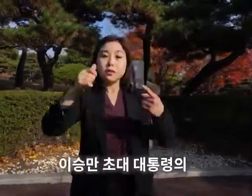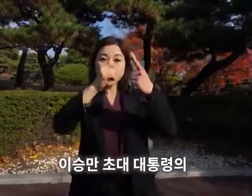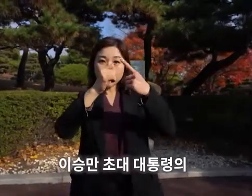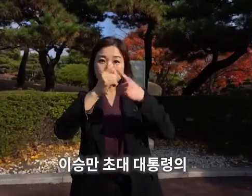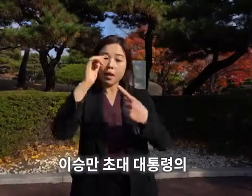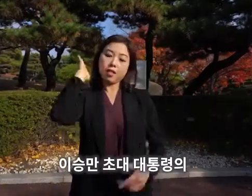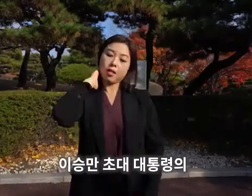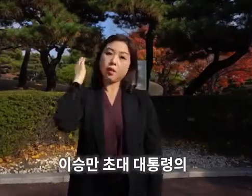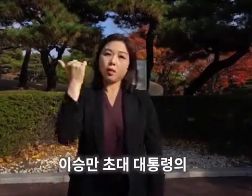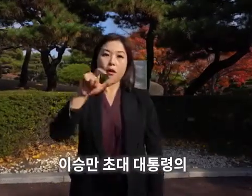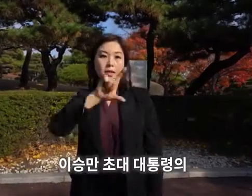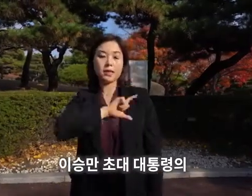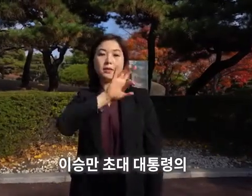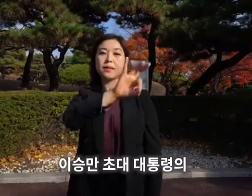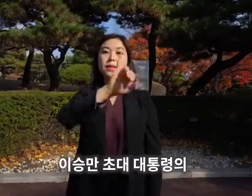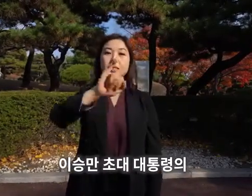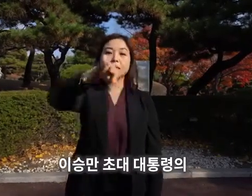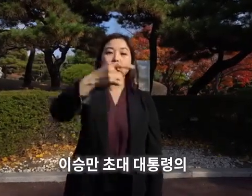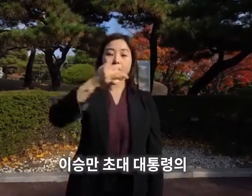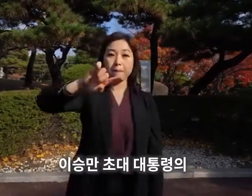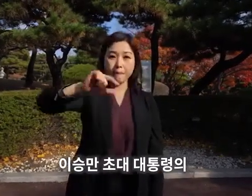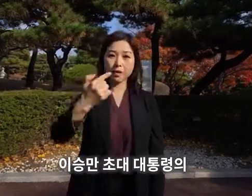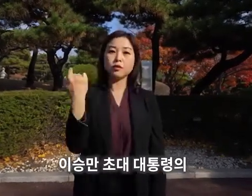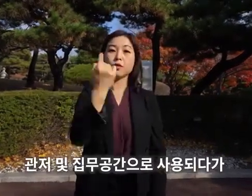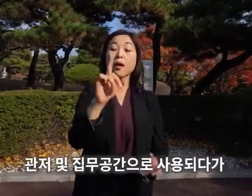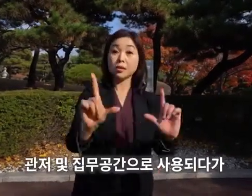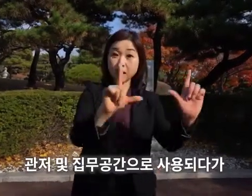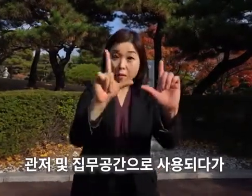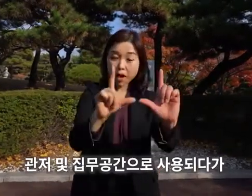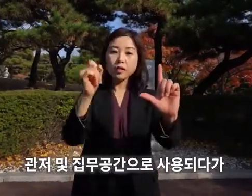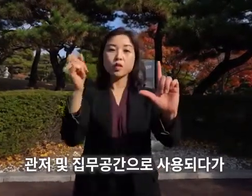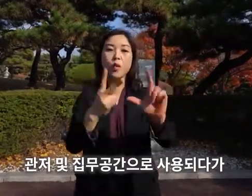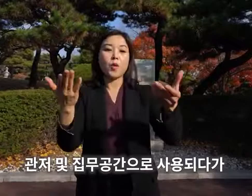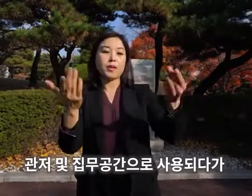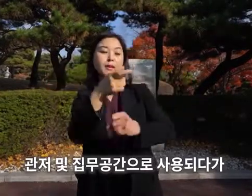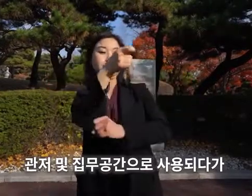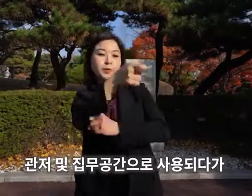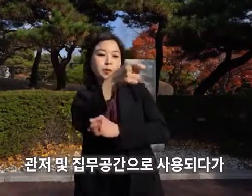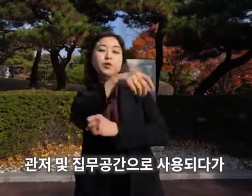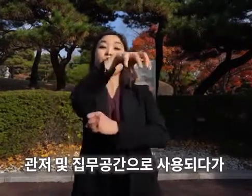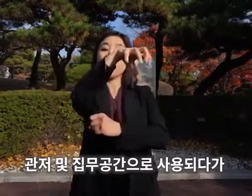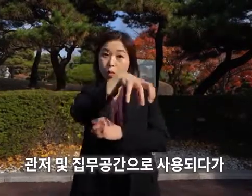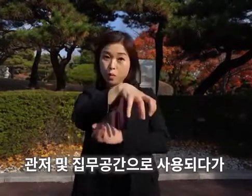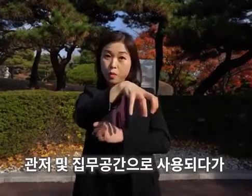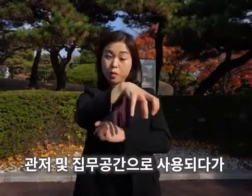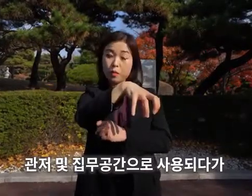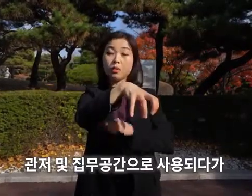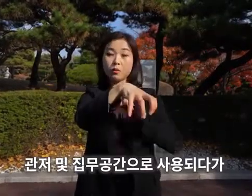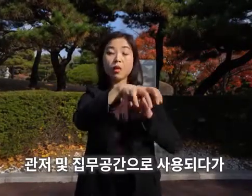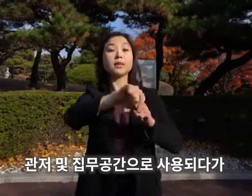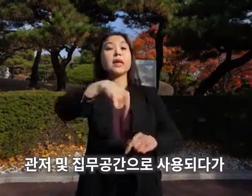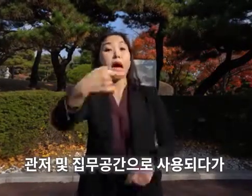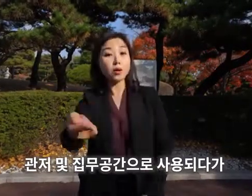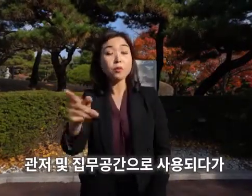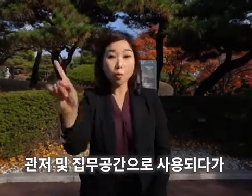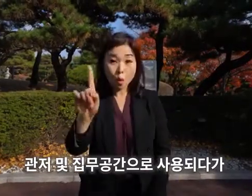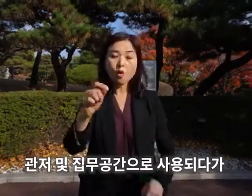1948년에는 이승만 초대 대통령의 관저 및 집무 공간으로 사용되다가